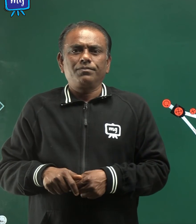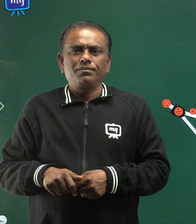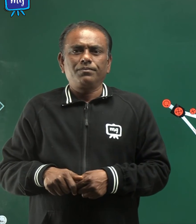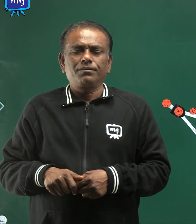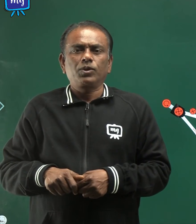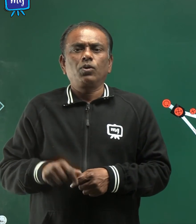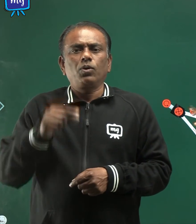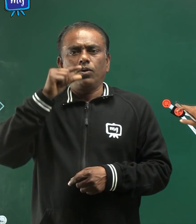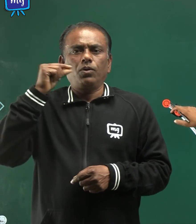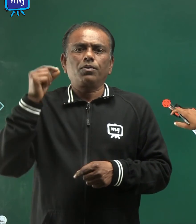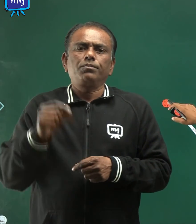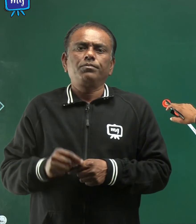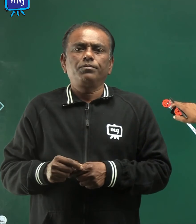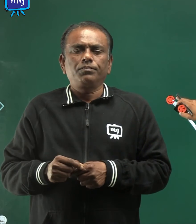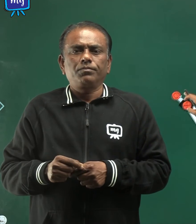तथा